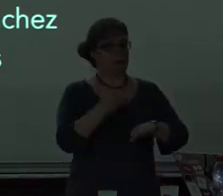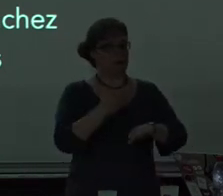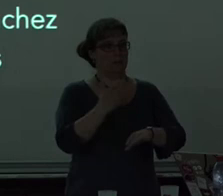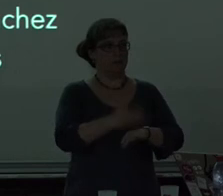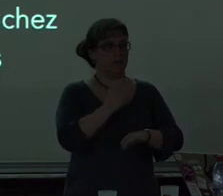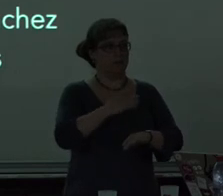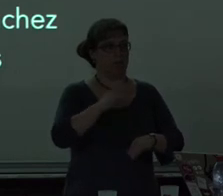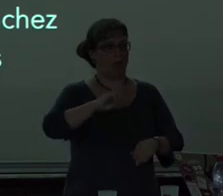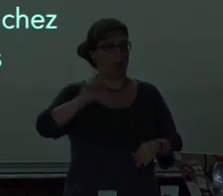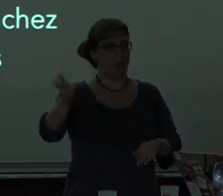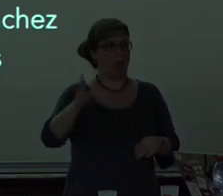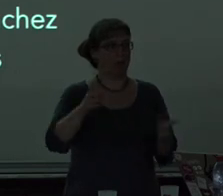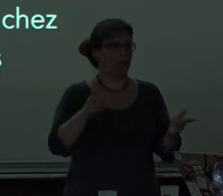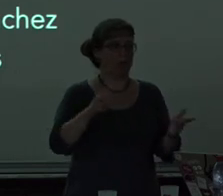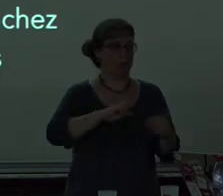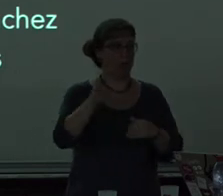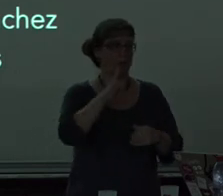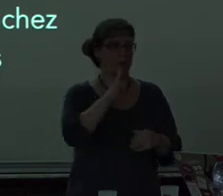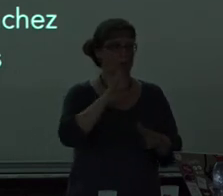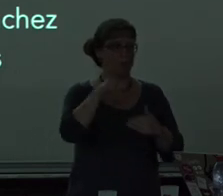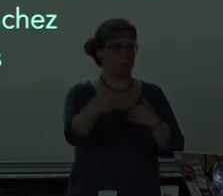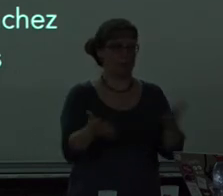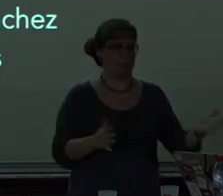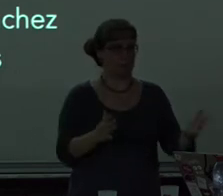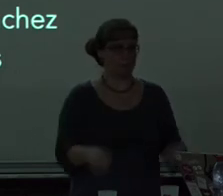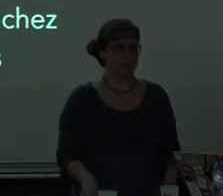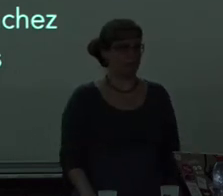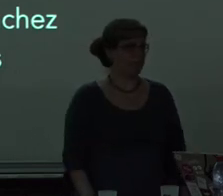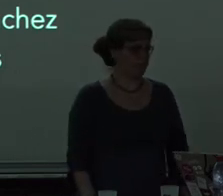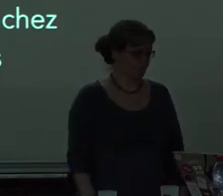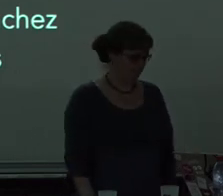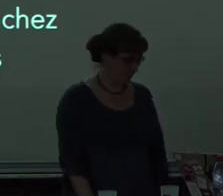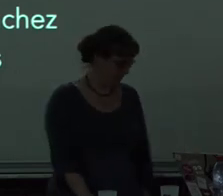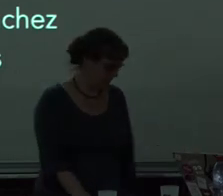dépasser et synchroniser avec les autres encore. Ça vous en...